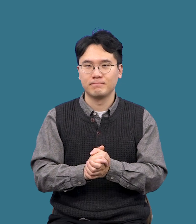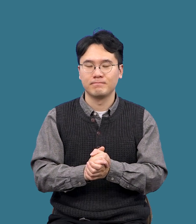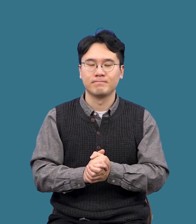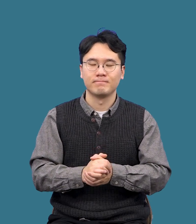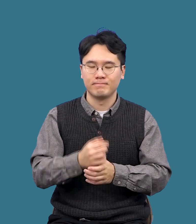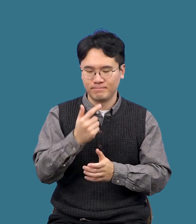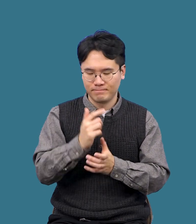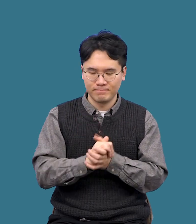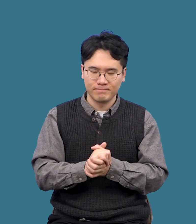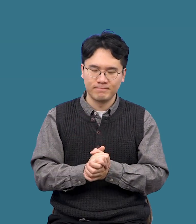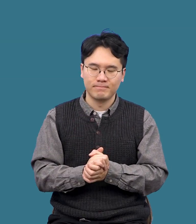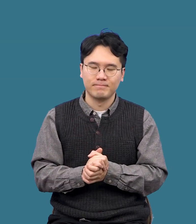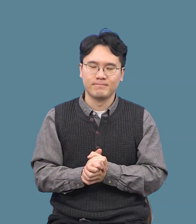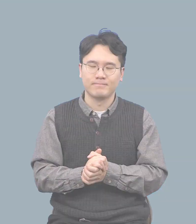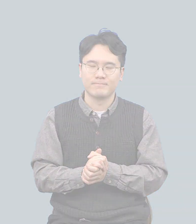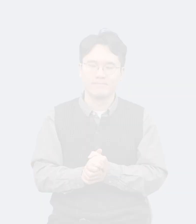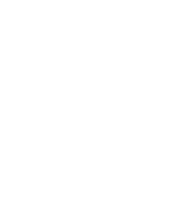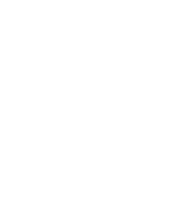기도하십시다.